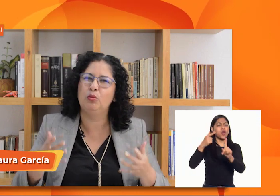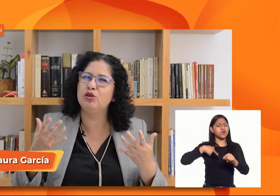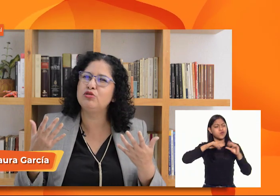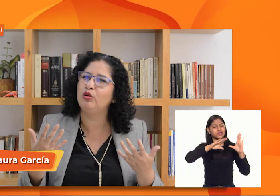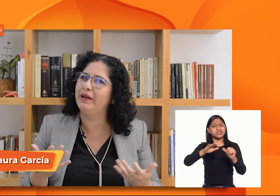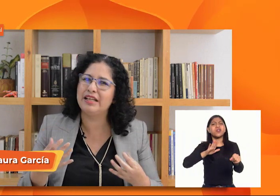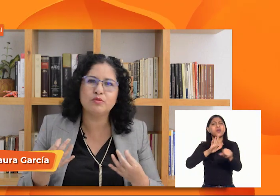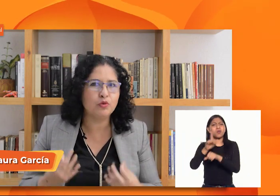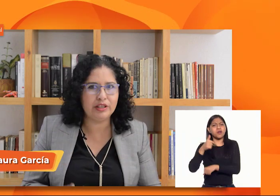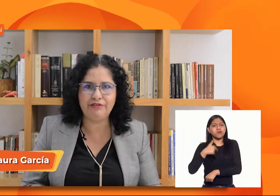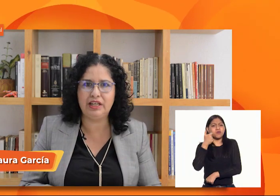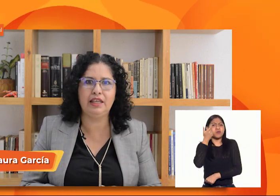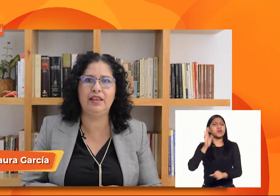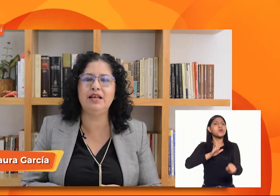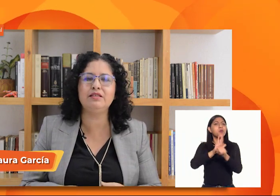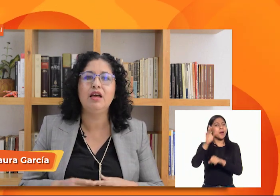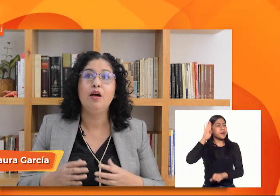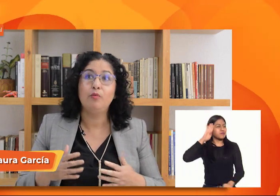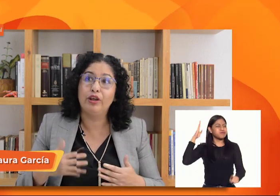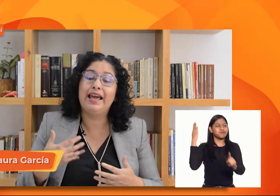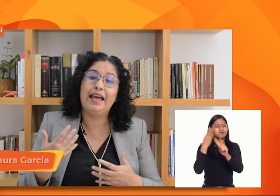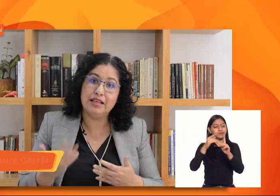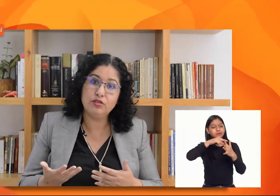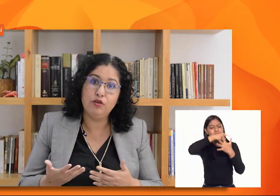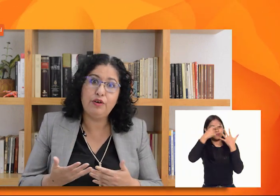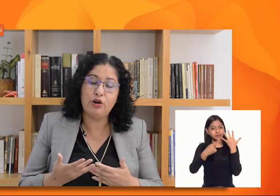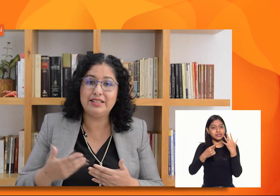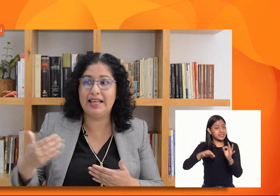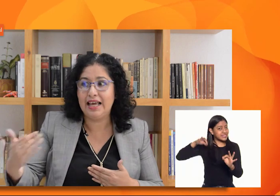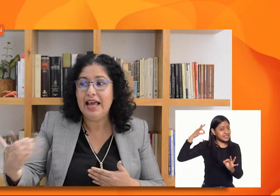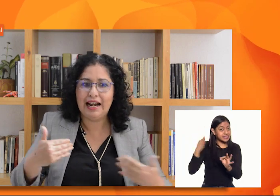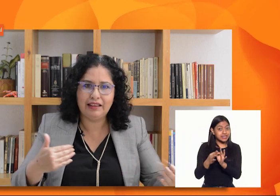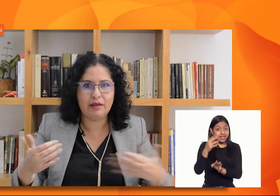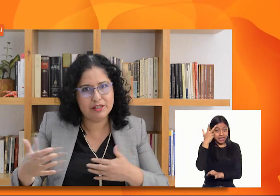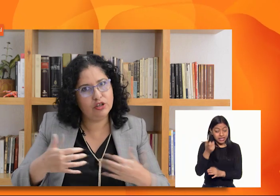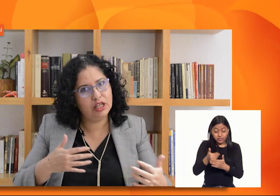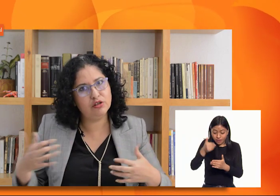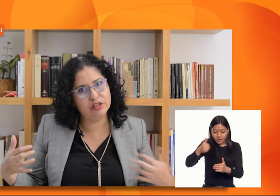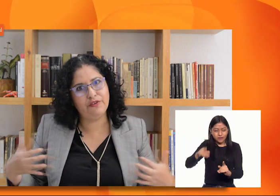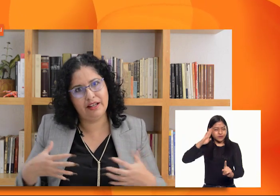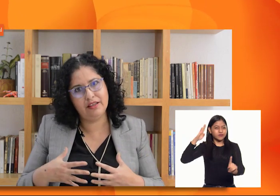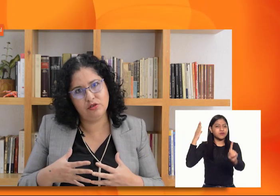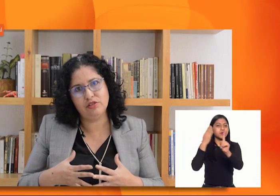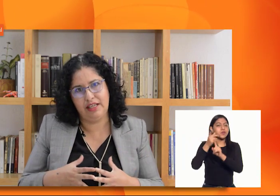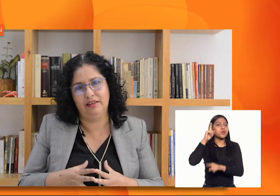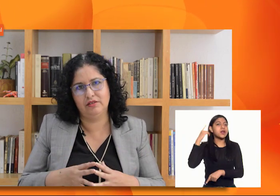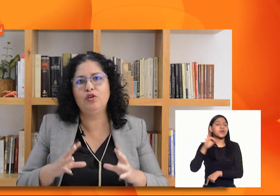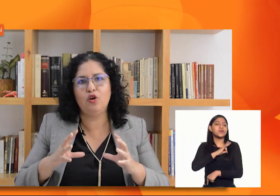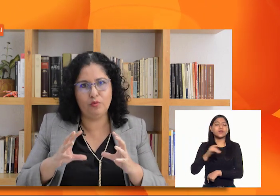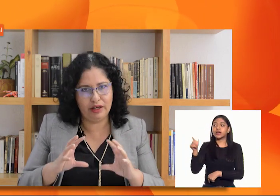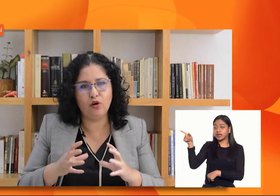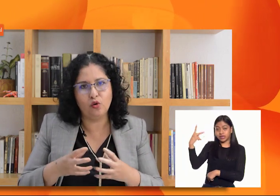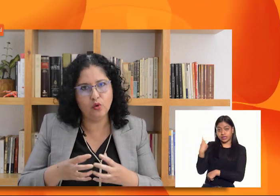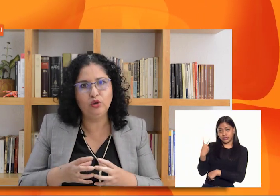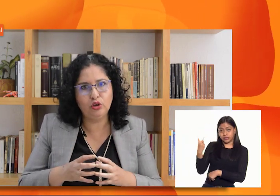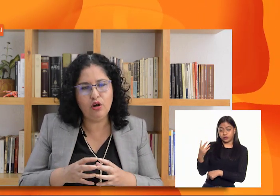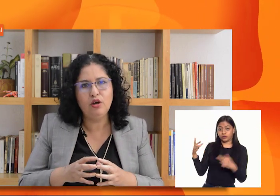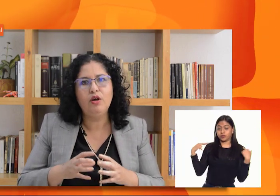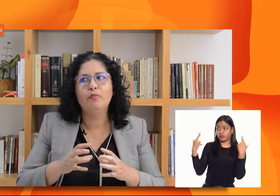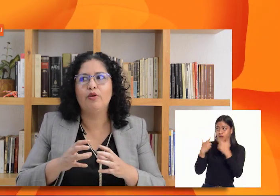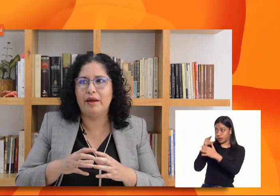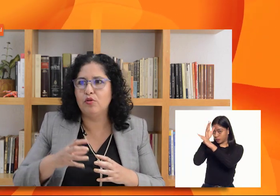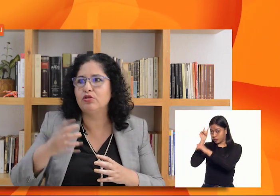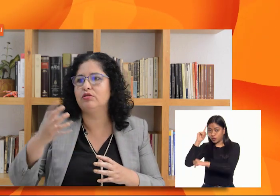nuestros alumnos con metas muy definidas, porque esto favorece la intervención de los diferentes docentes, ¿no? Y cómo en